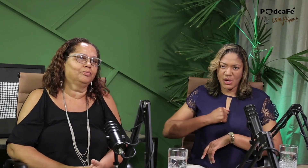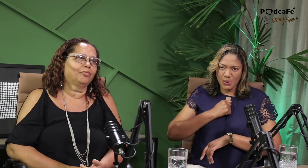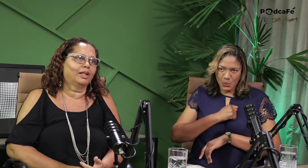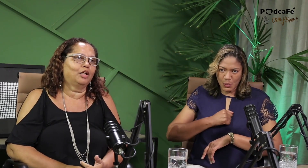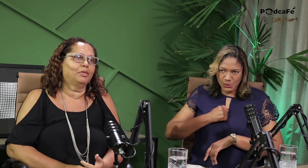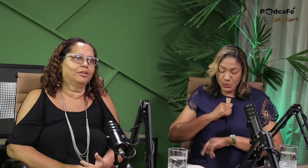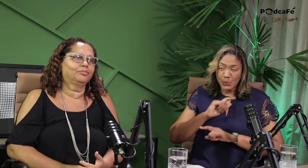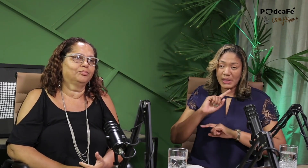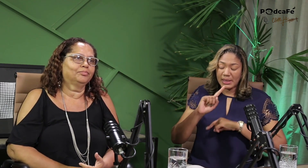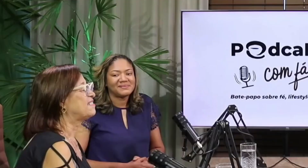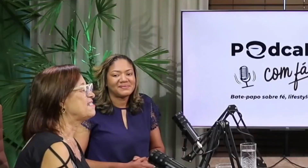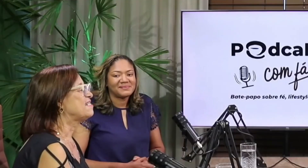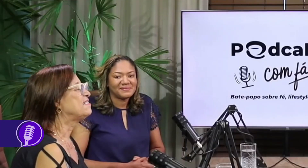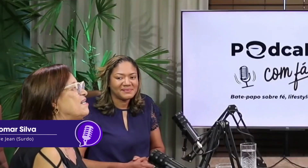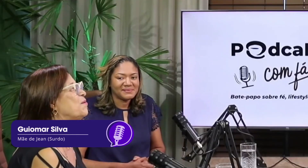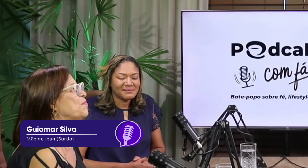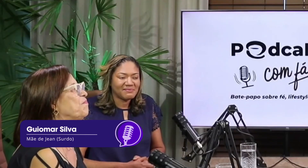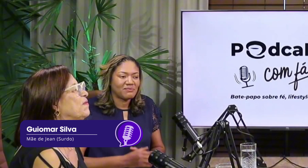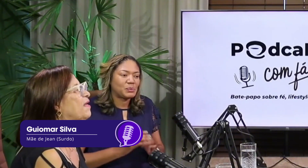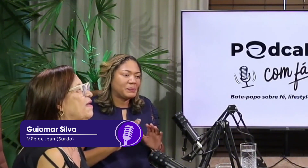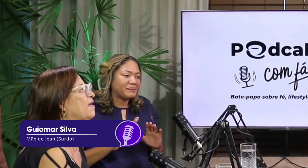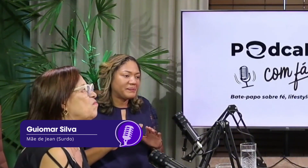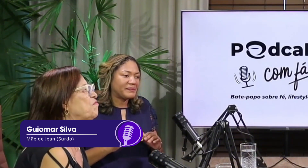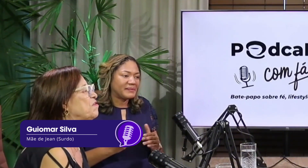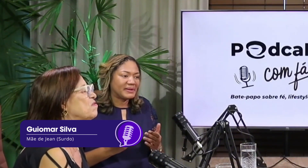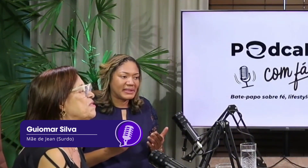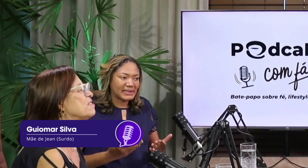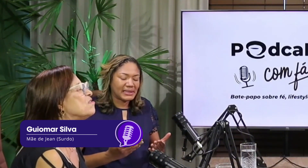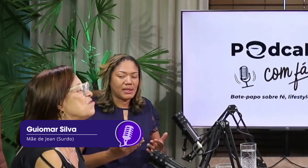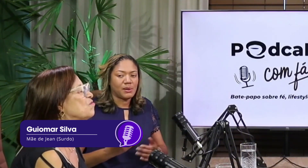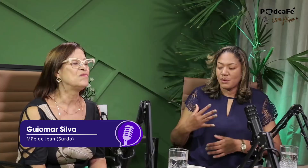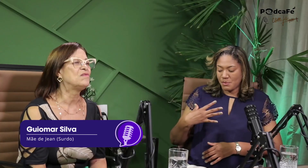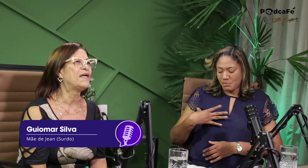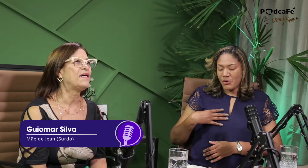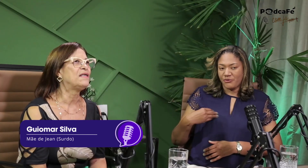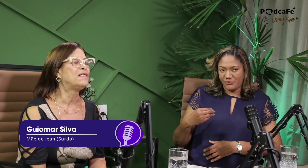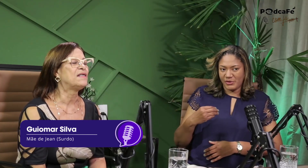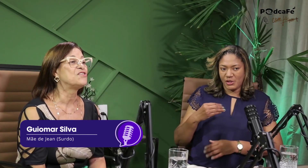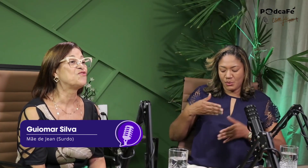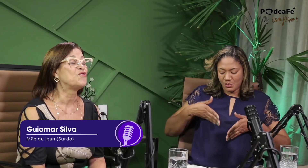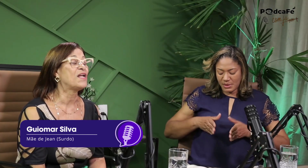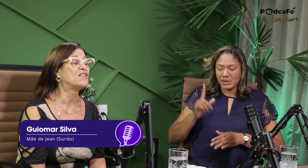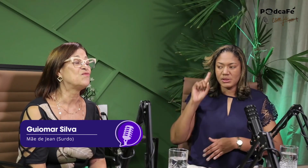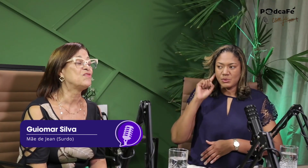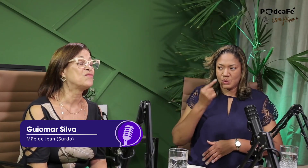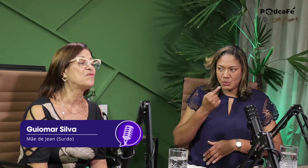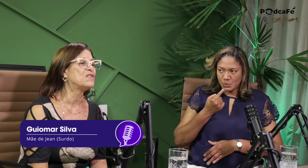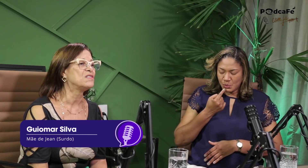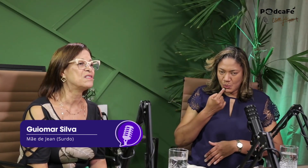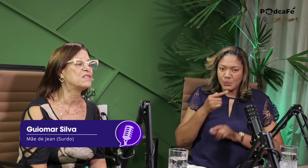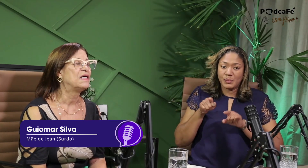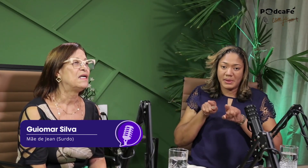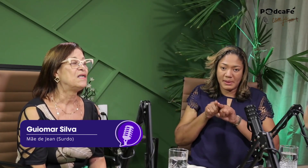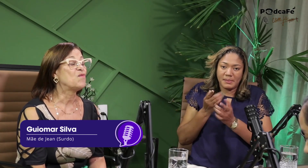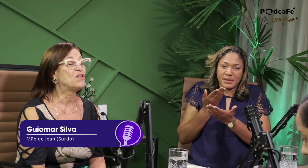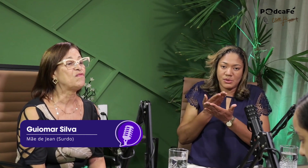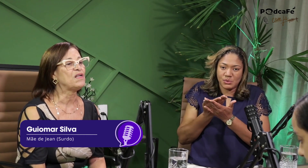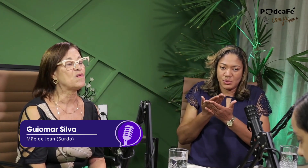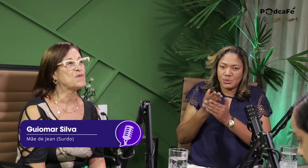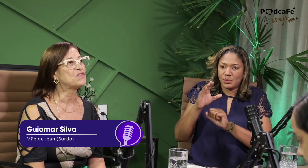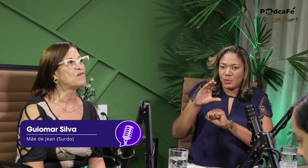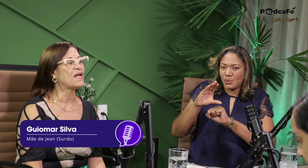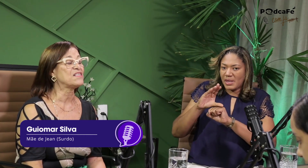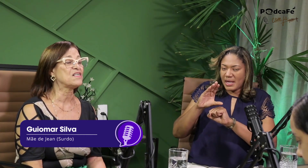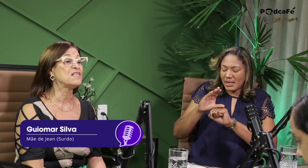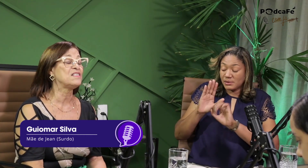batizou na IBAN. Sim, então, o meu filho também nasceu surdo, né, e ele estudou lá no Wilson Lins. E quando